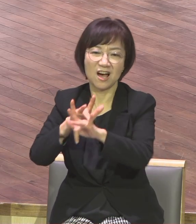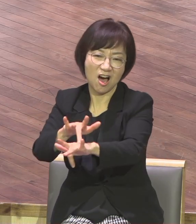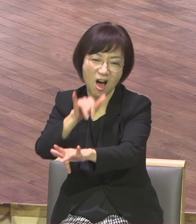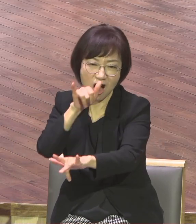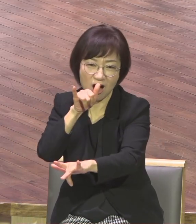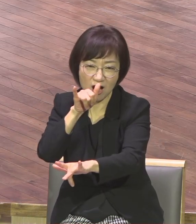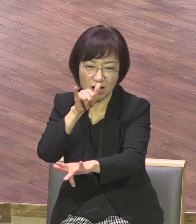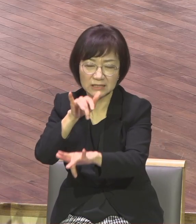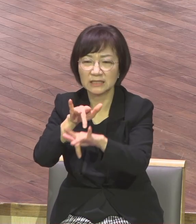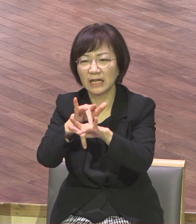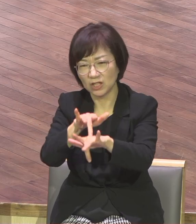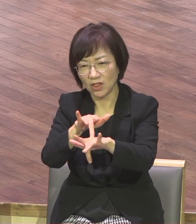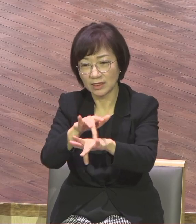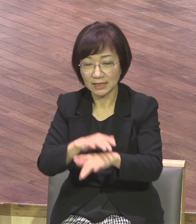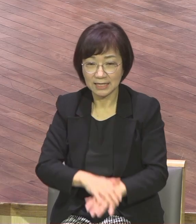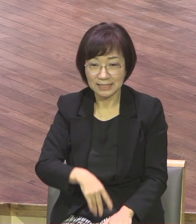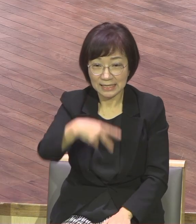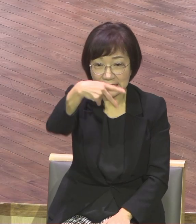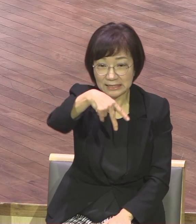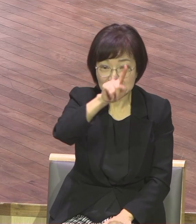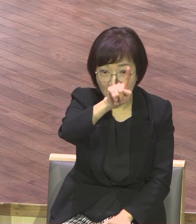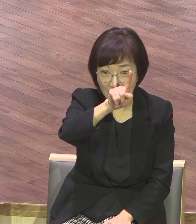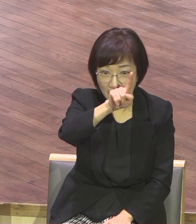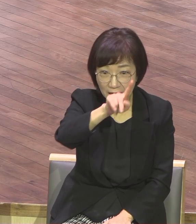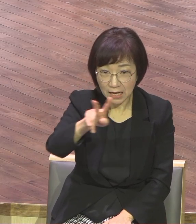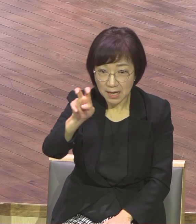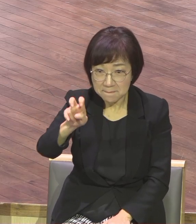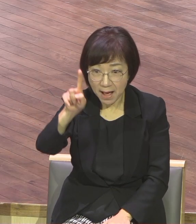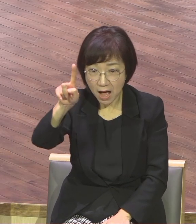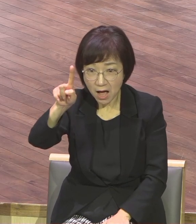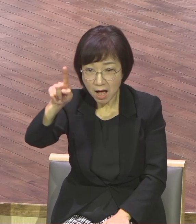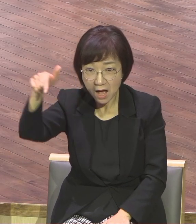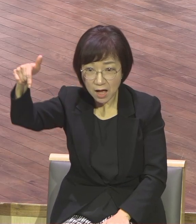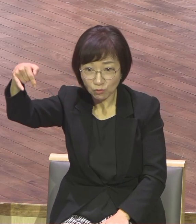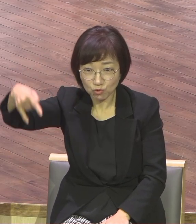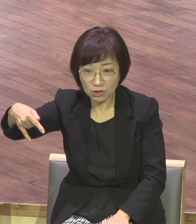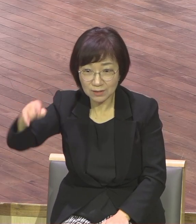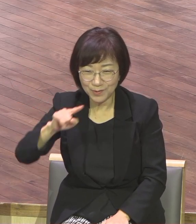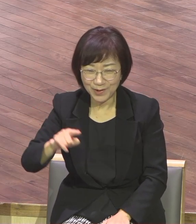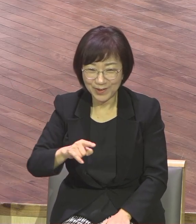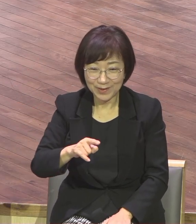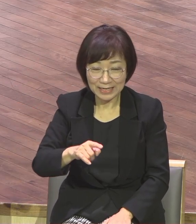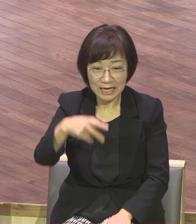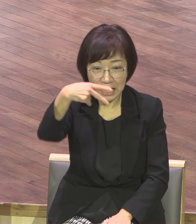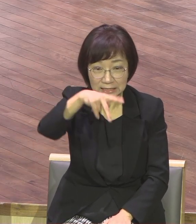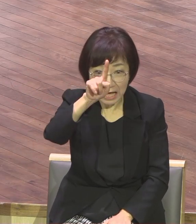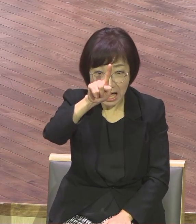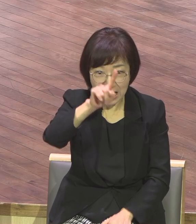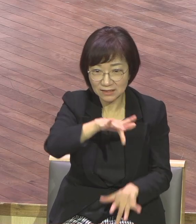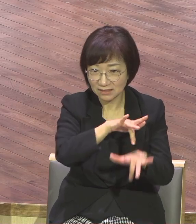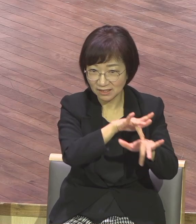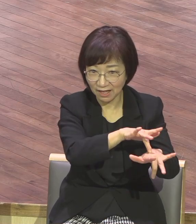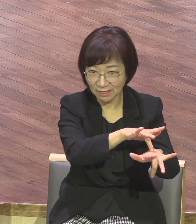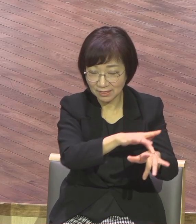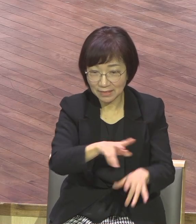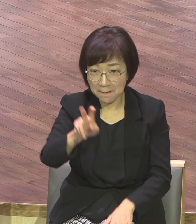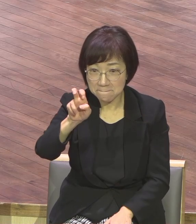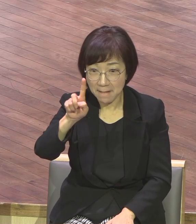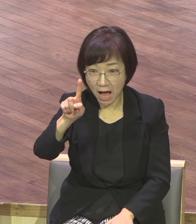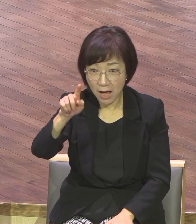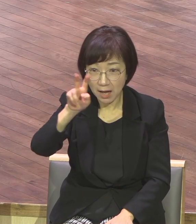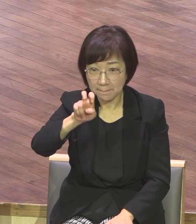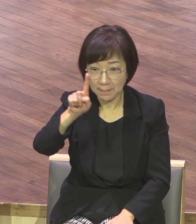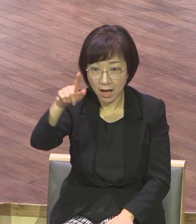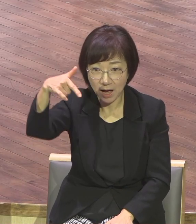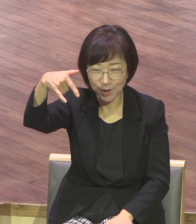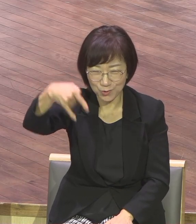일명 사마귀라고, 사단 마귀 귀신. 이 사단 마귀 귀신 이것들이 연합을